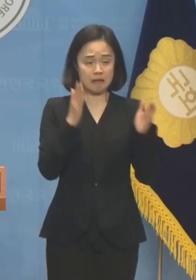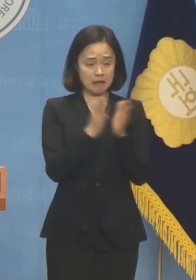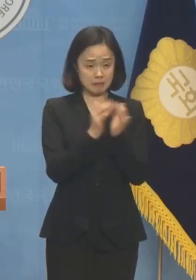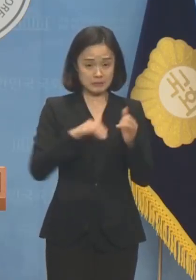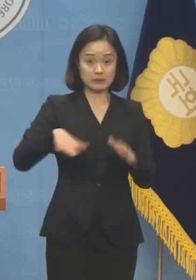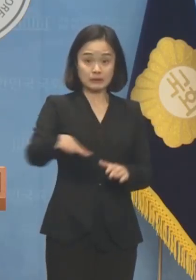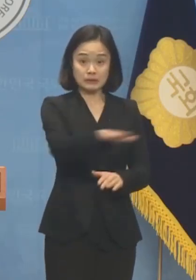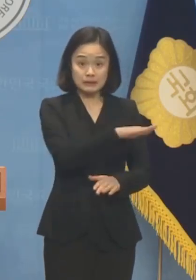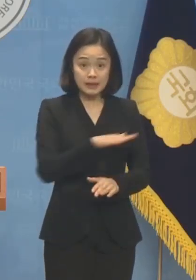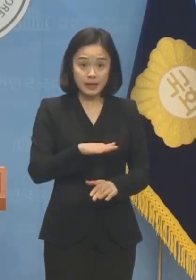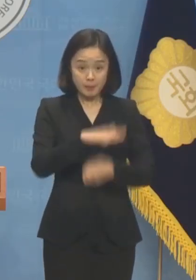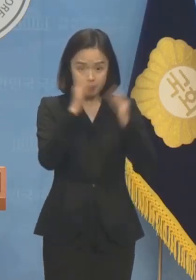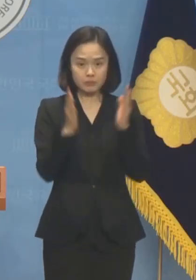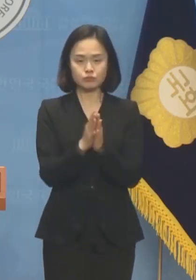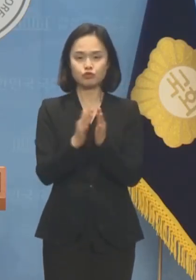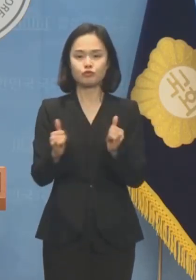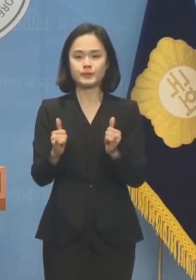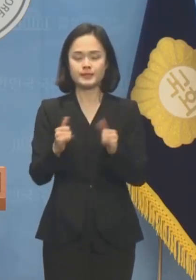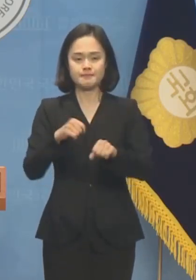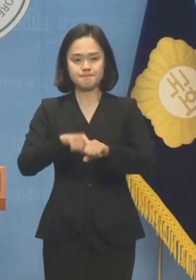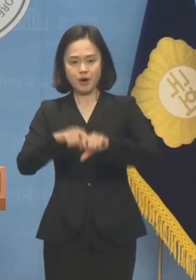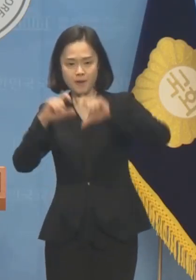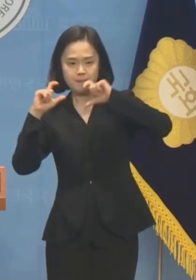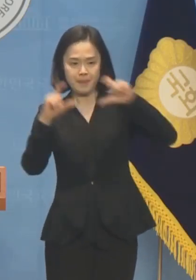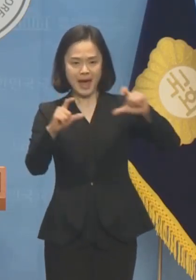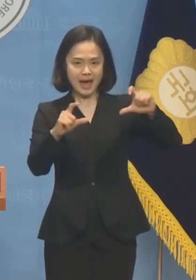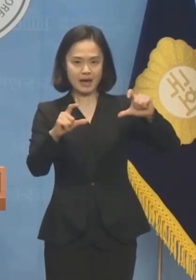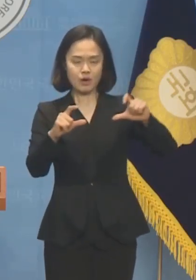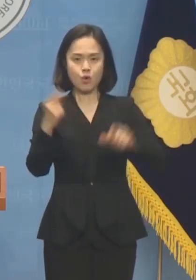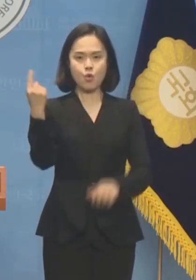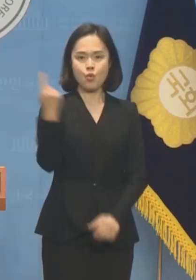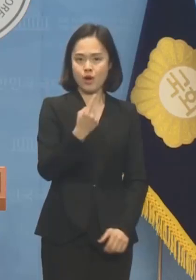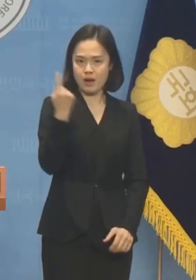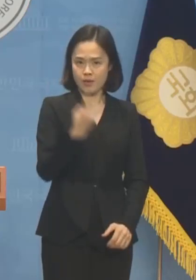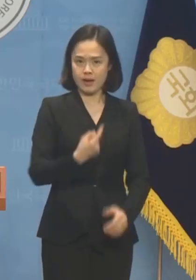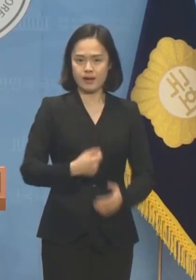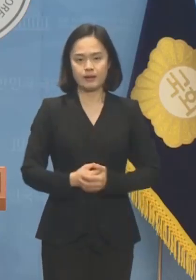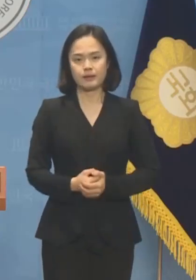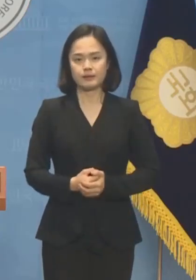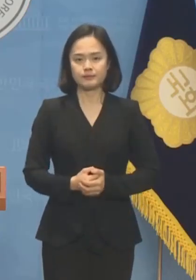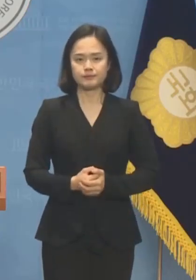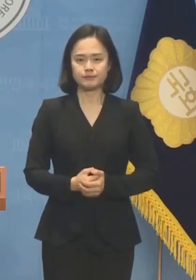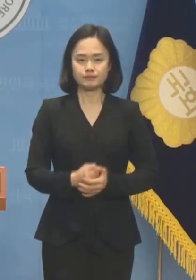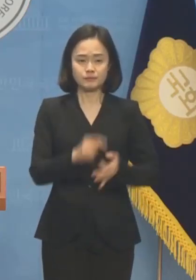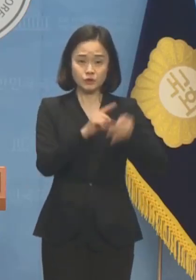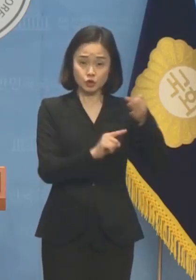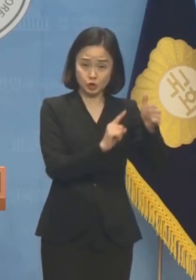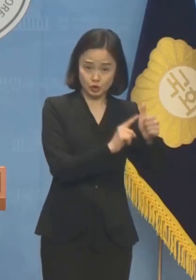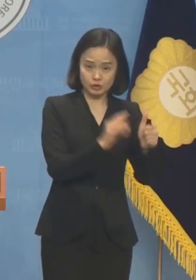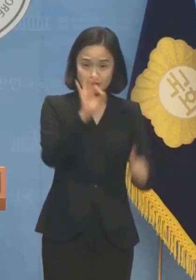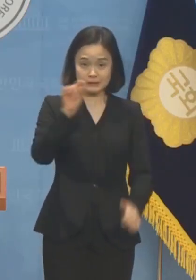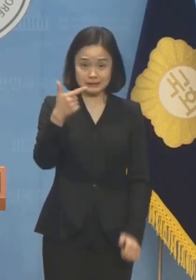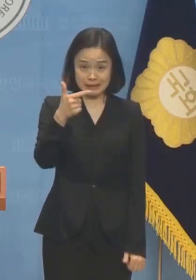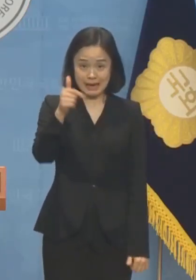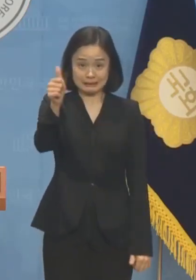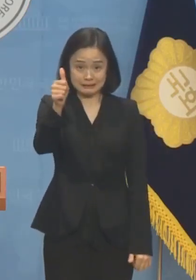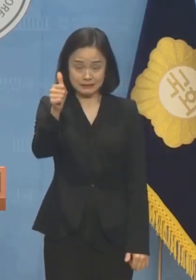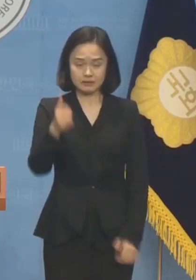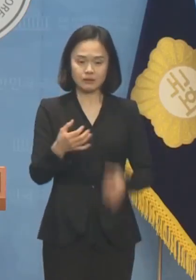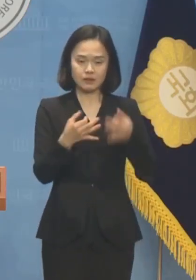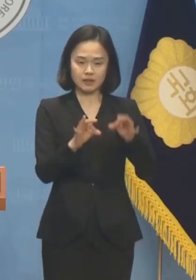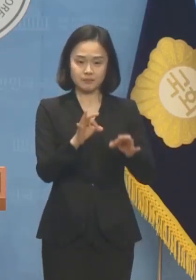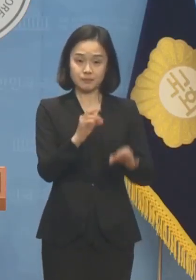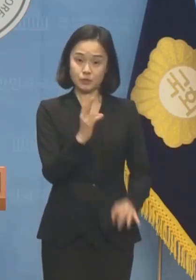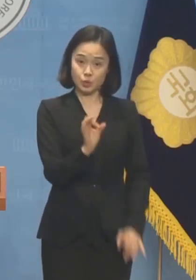국민의 심판뿐입니다. 내란 속의 윤석열과 함께 안창호 위원장과 김용원,